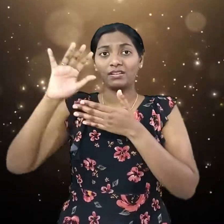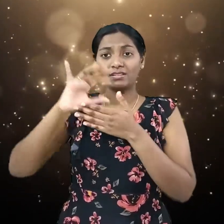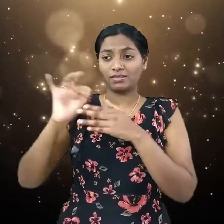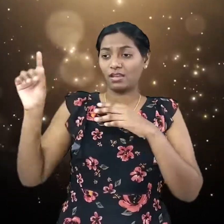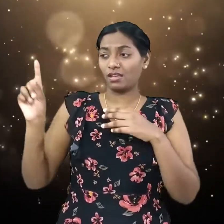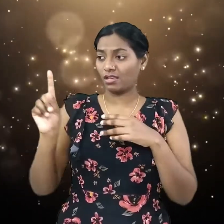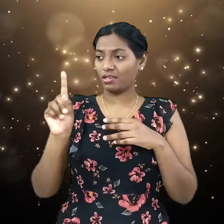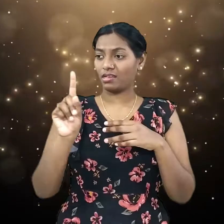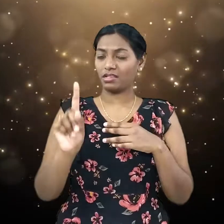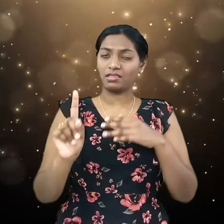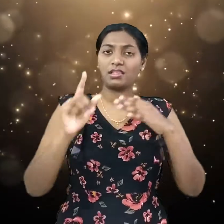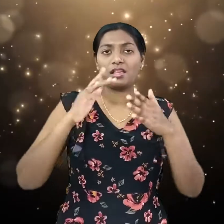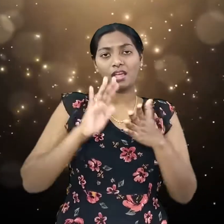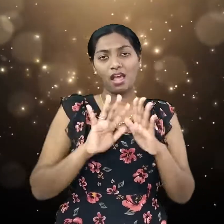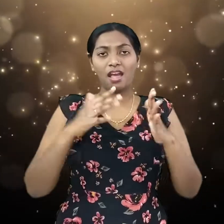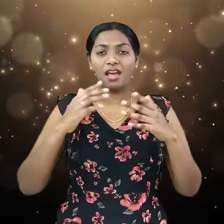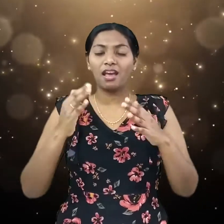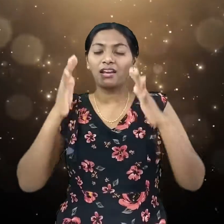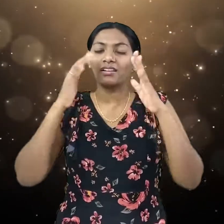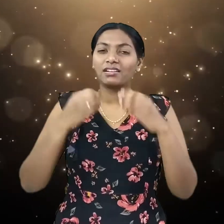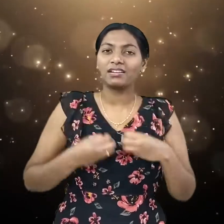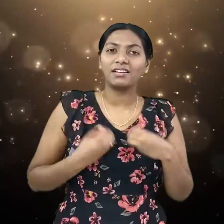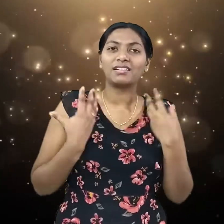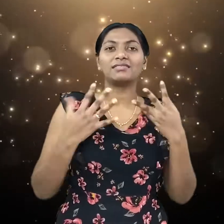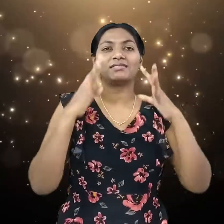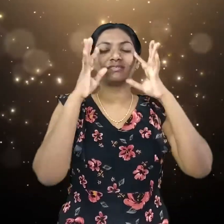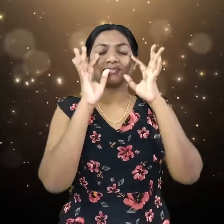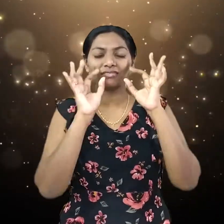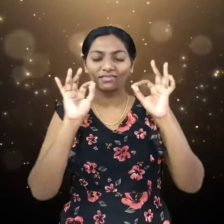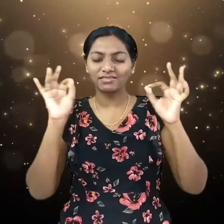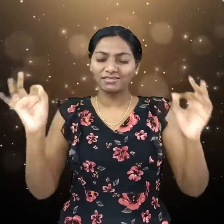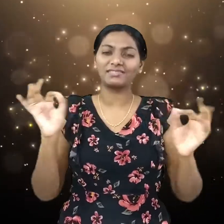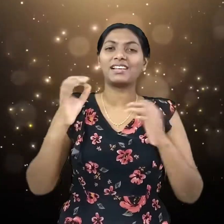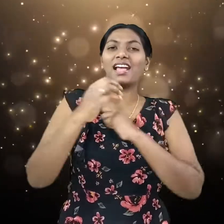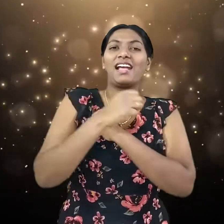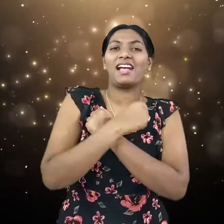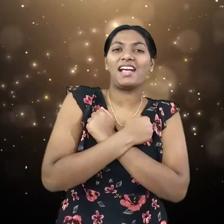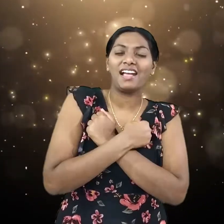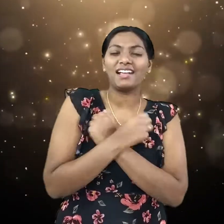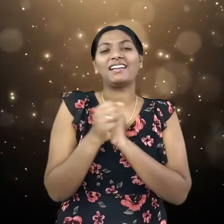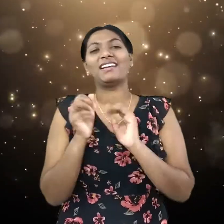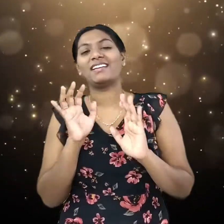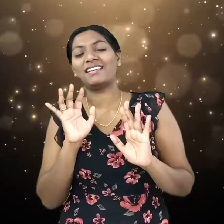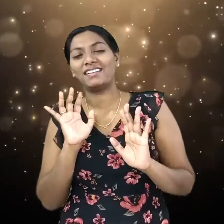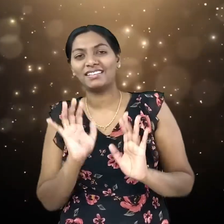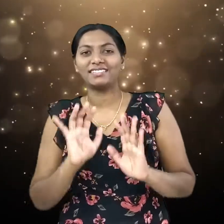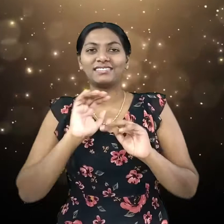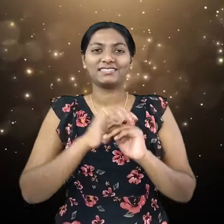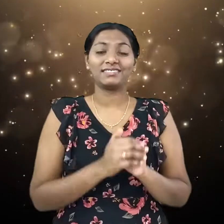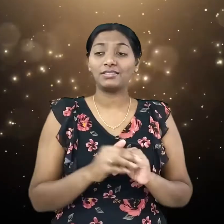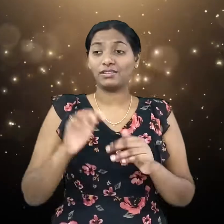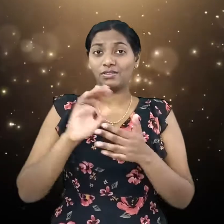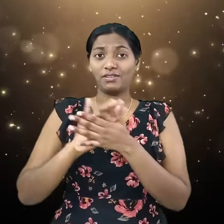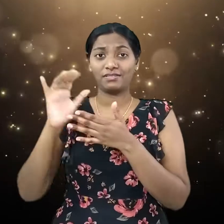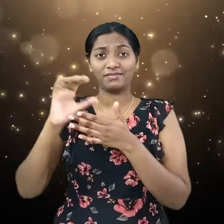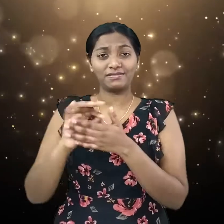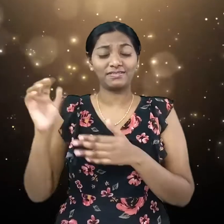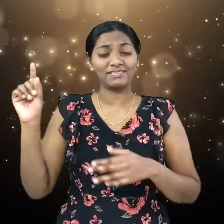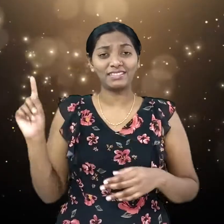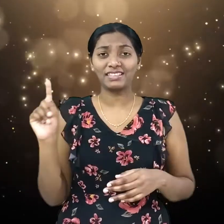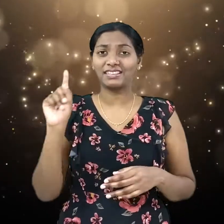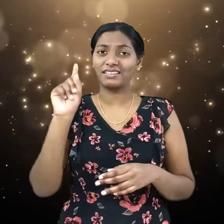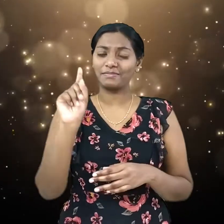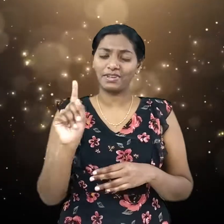तेरी उपस्थिति शांति आनंद प्रेम है। और तेरी उपस्थिति